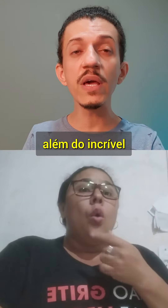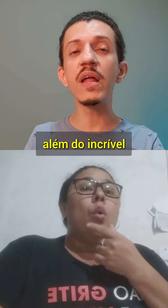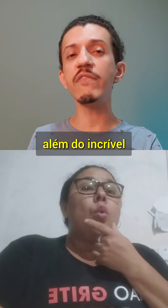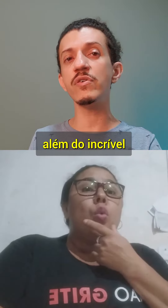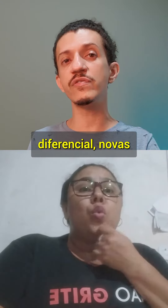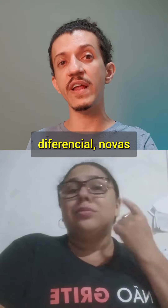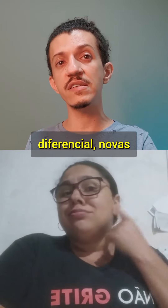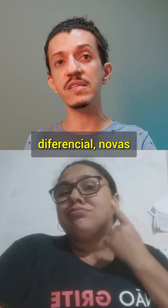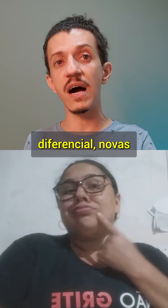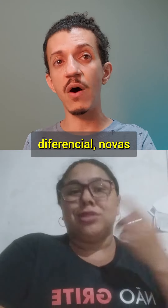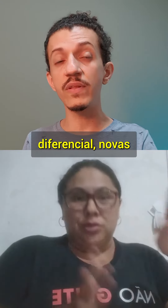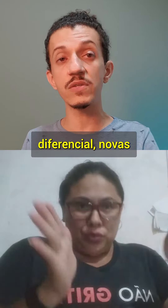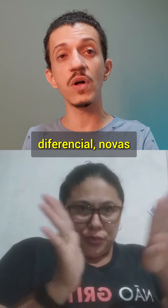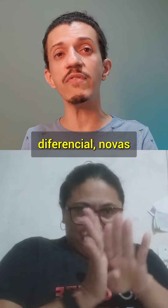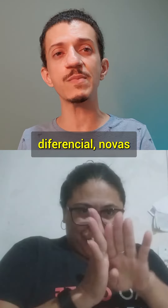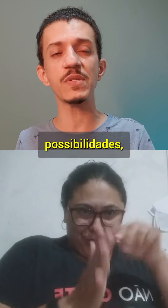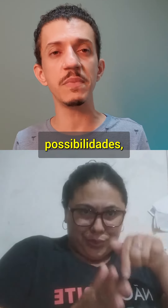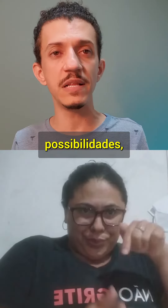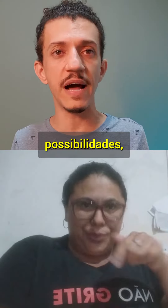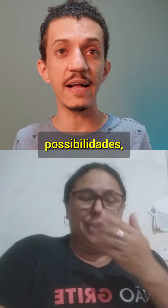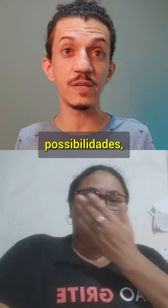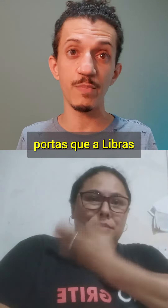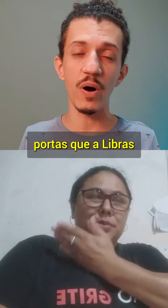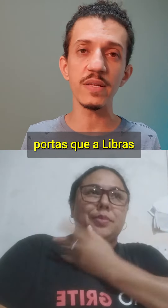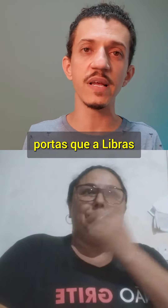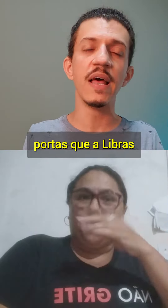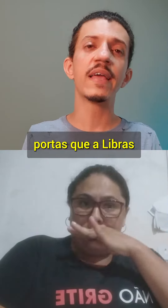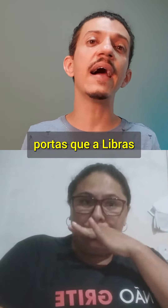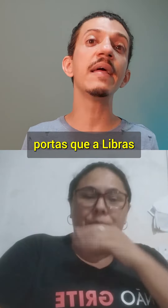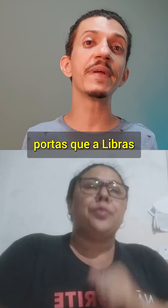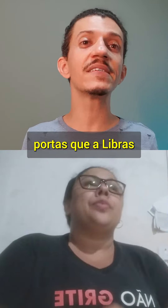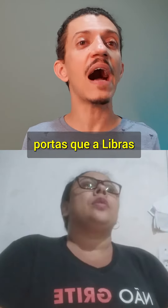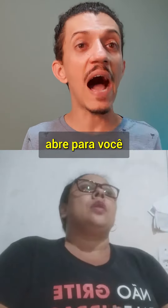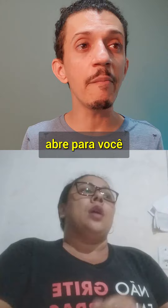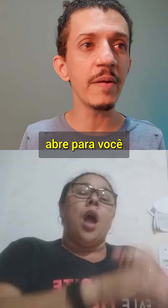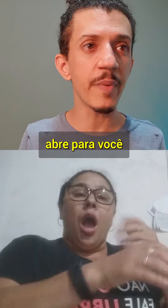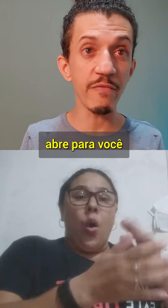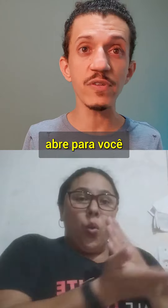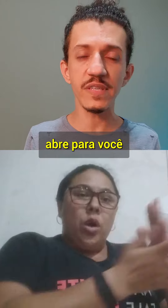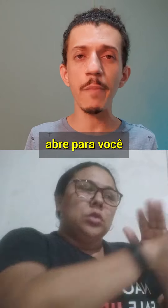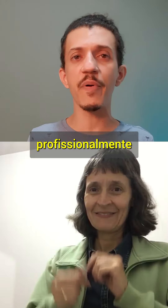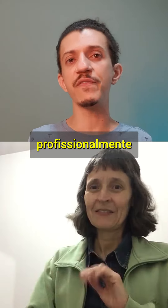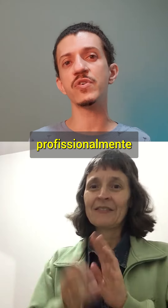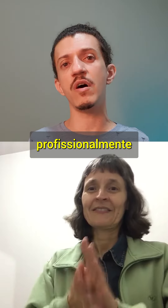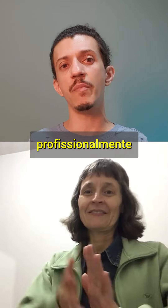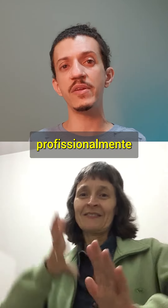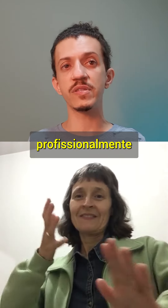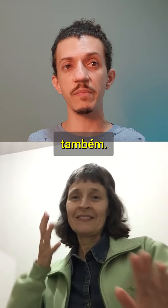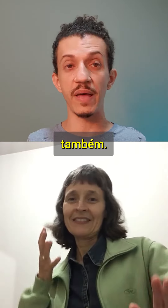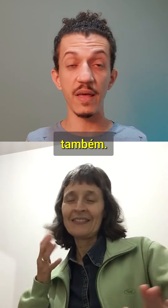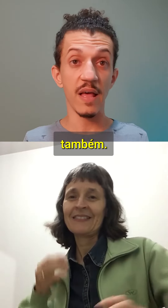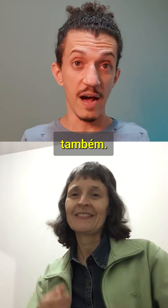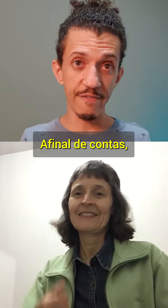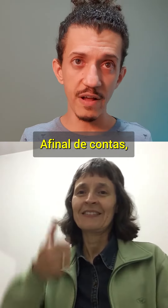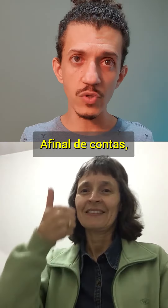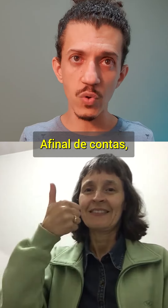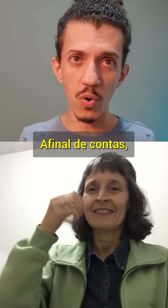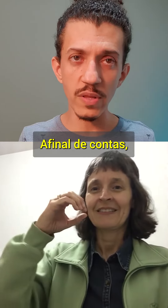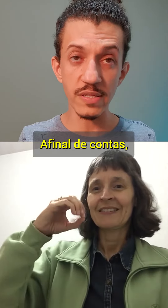incrível diferencial das novas possibilidades e portas que a Libras abre para você profissionalmente também. Afinal de contas,